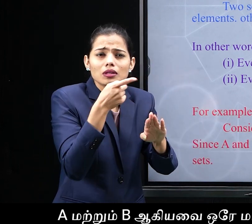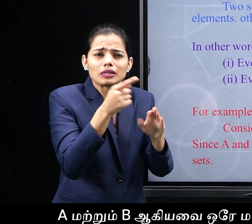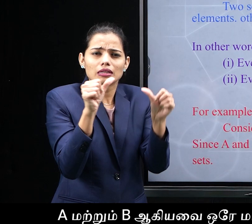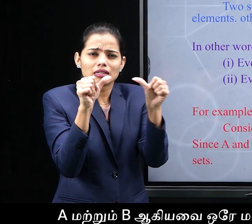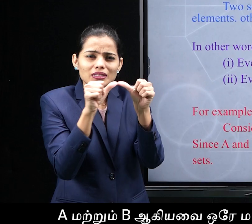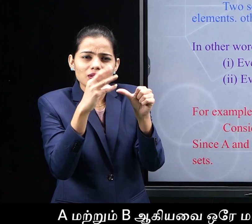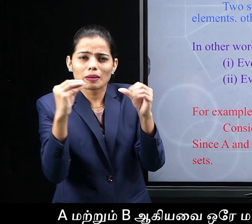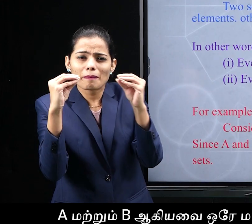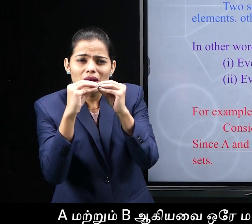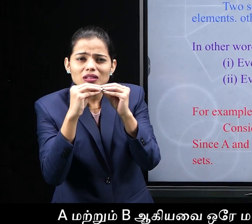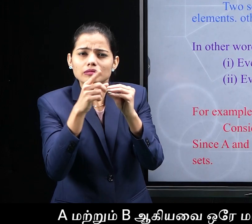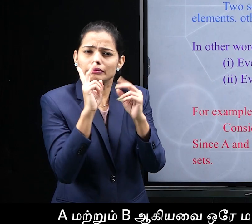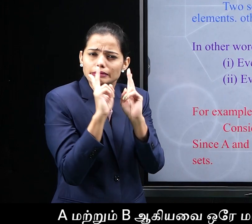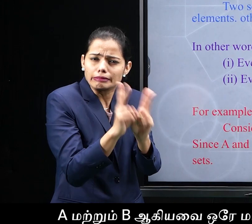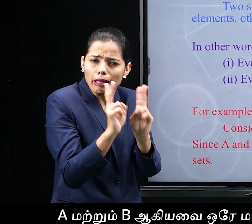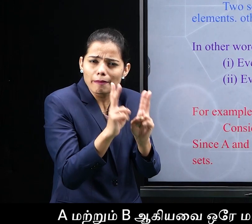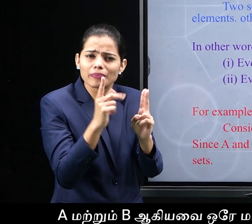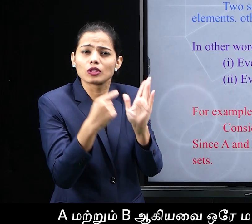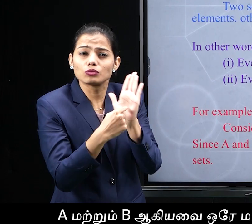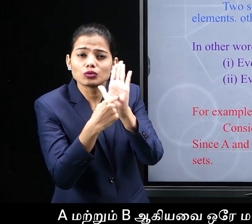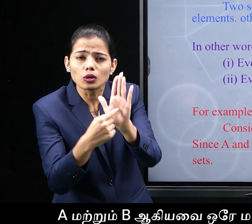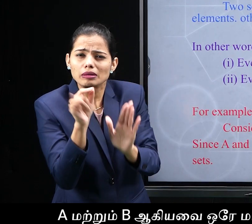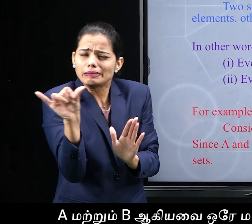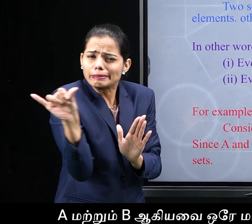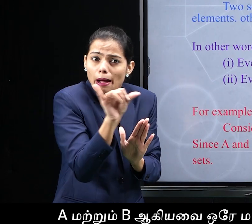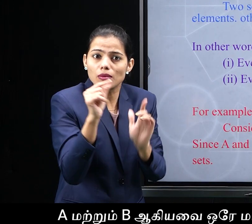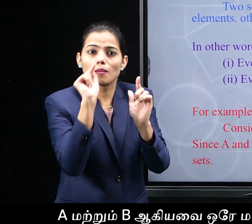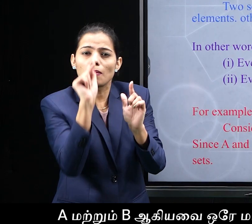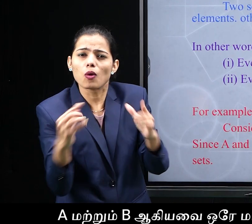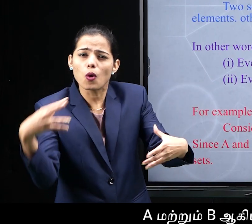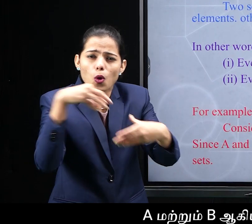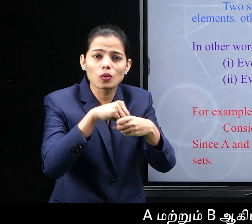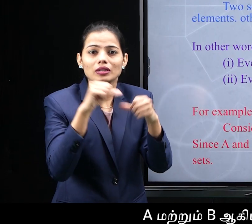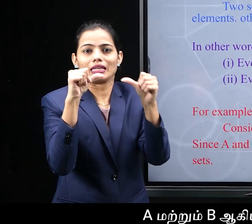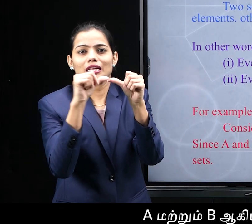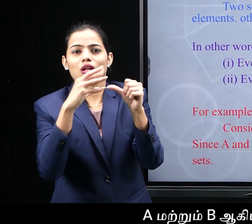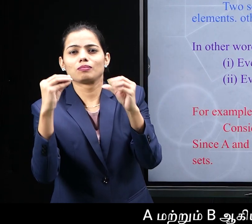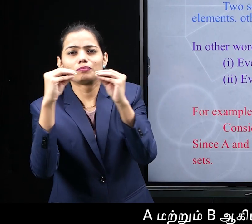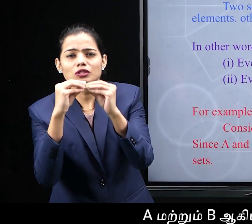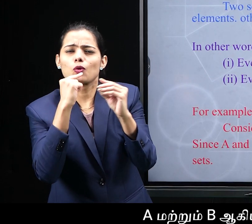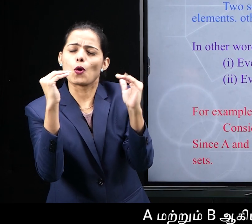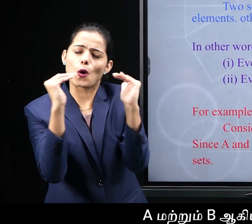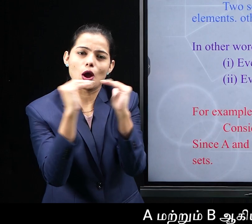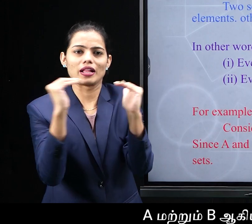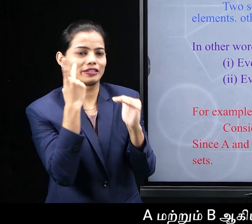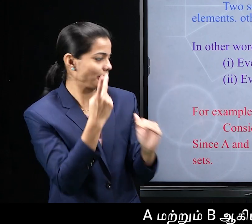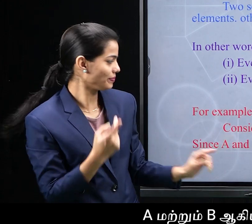A மற்றும் B ஆகியவை ஒரே மாதிரியான கூறுகளை கொண்டிருப்பதால் A மற்றும் B ஆகியவை சமமான கணங்களாகும்.